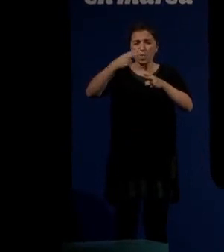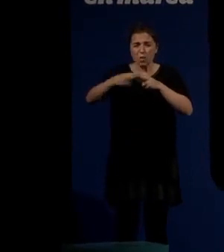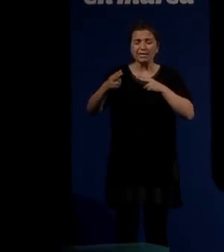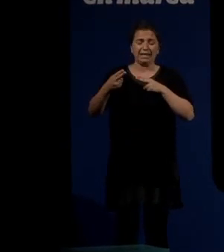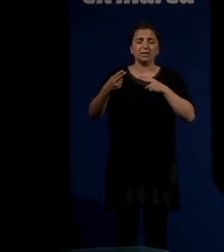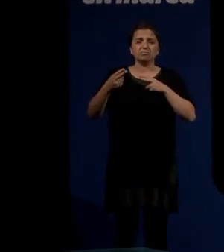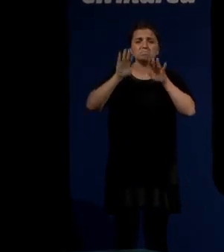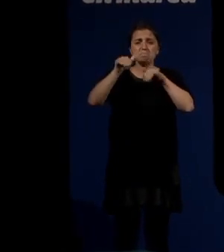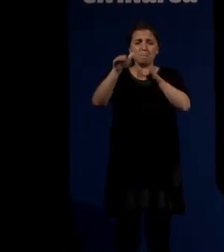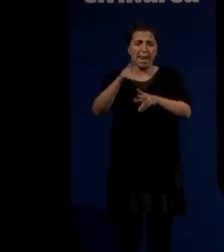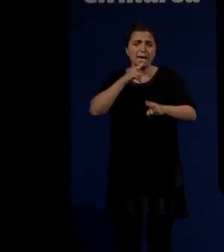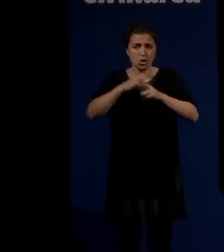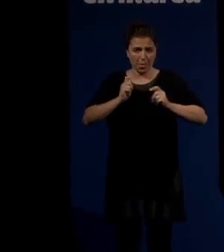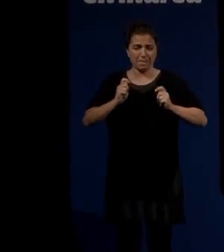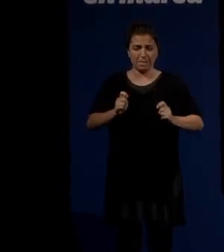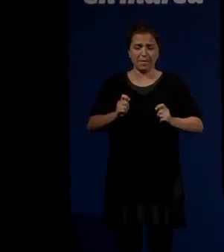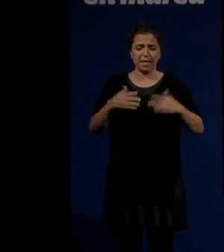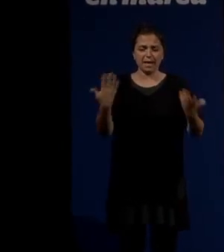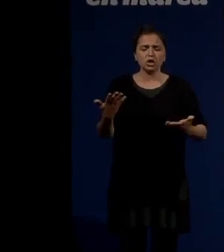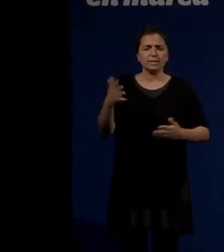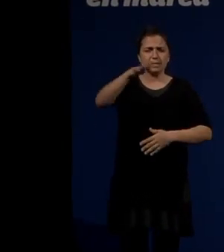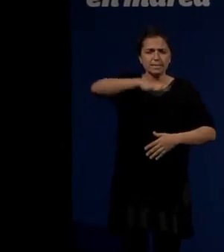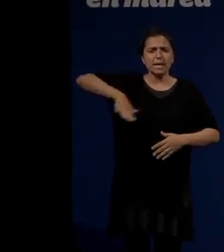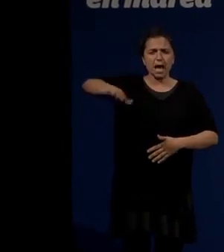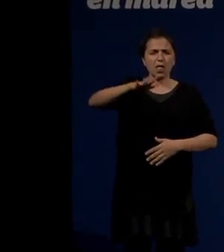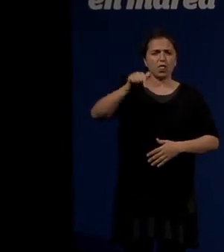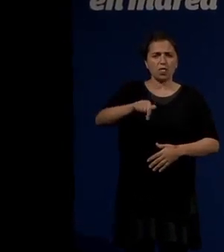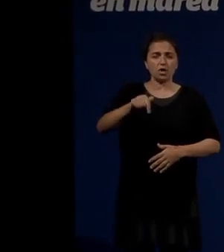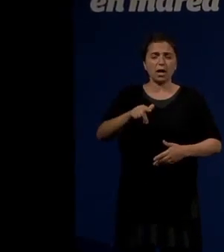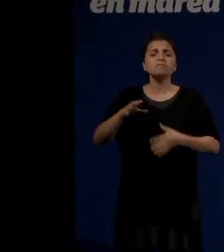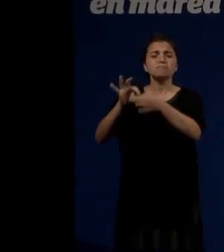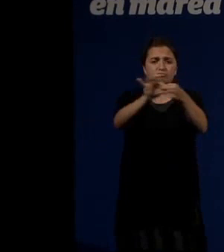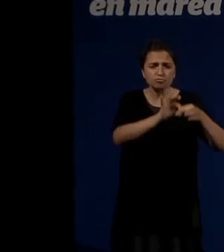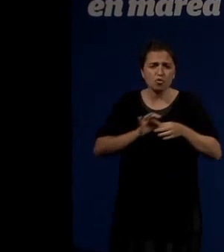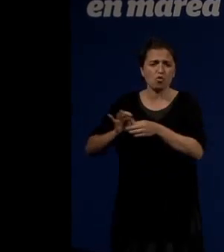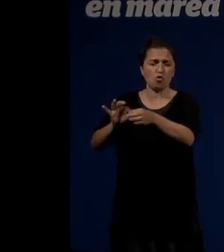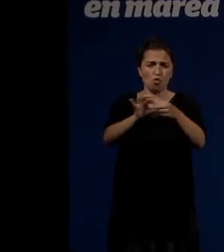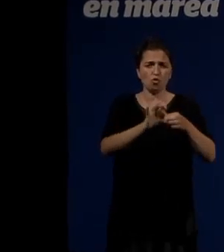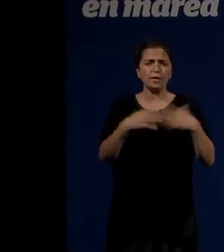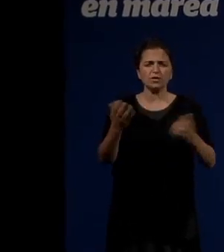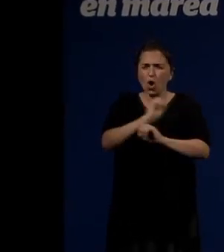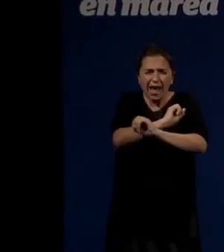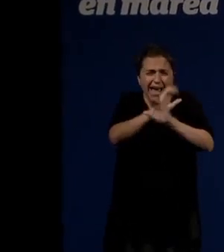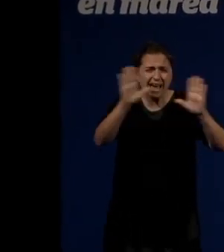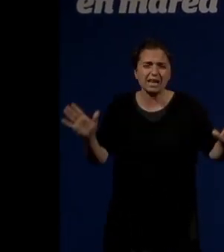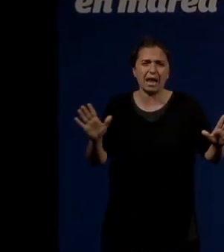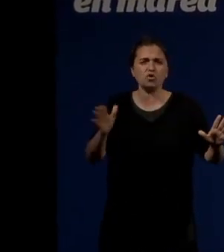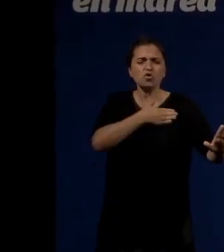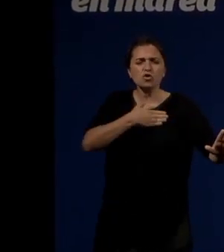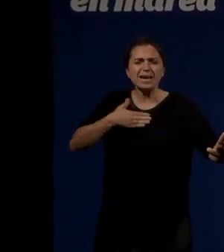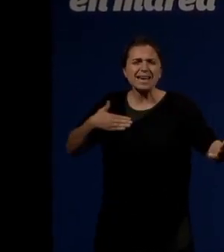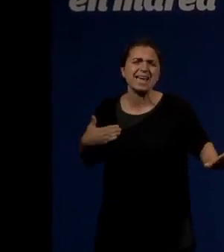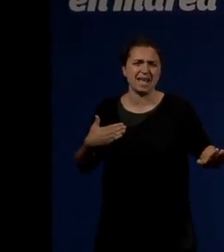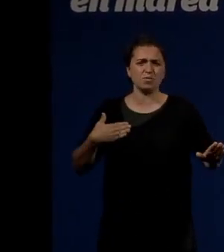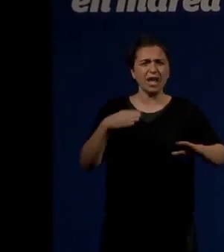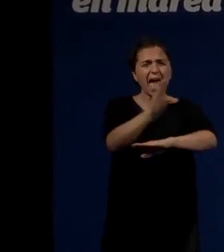Estamos aquí por unha razón central que eu penso que nos une a todos, é un eixo vertebrador, e esa razón é clara e contundente. Queremos expulsar do